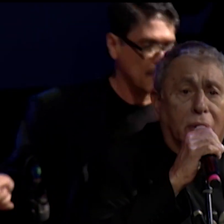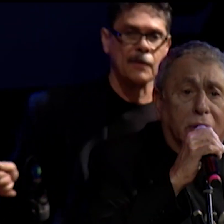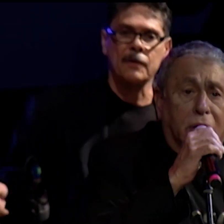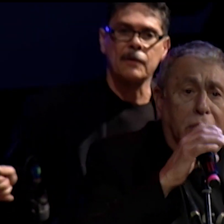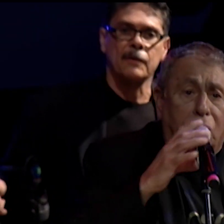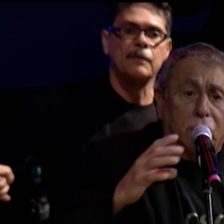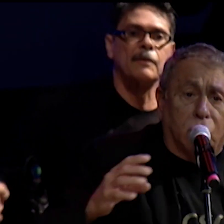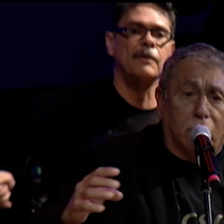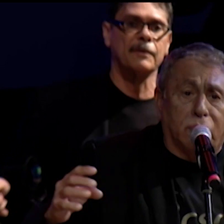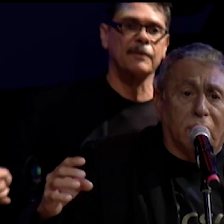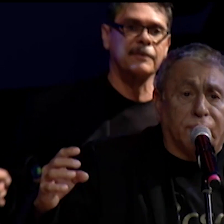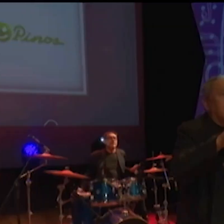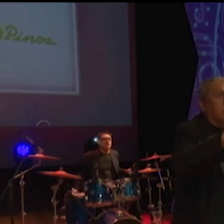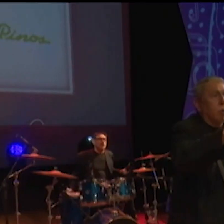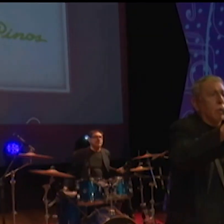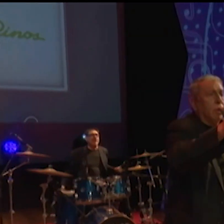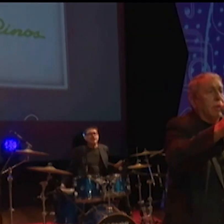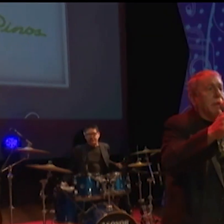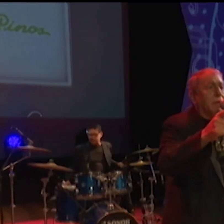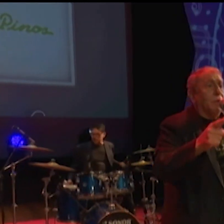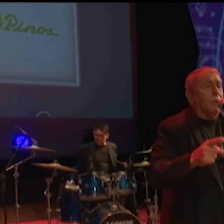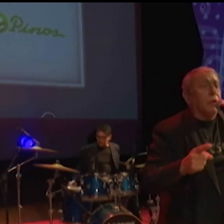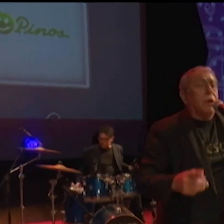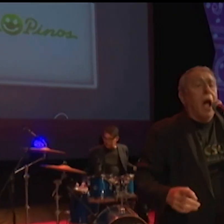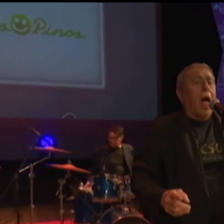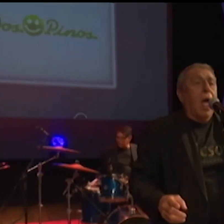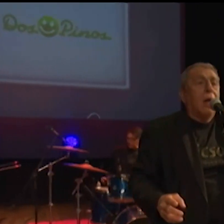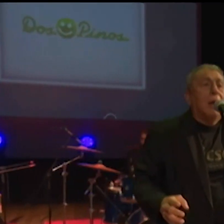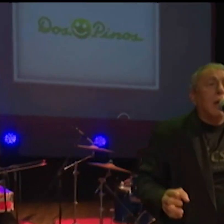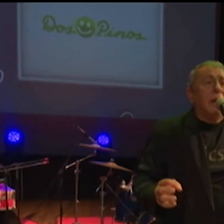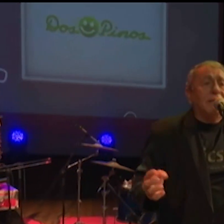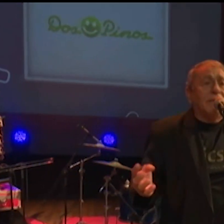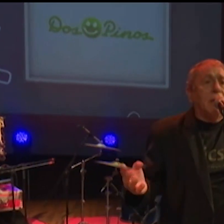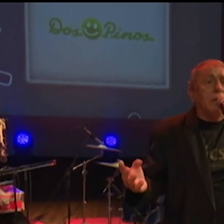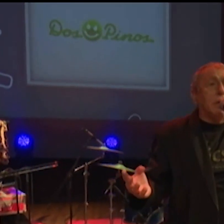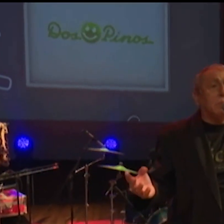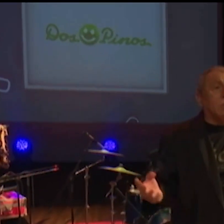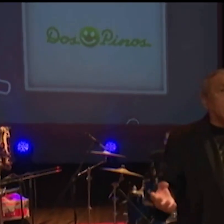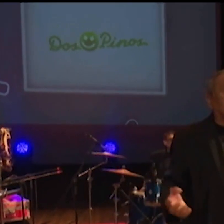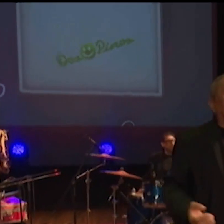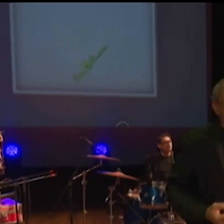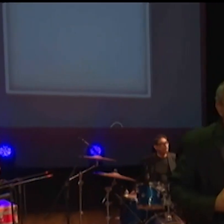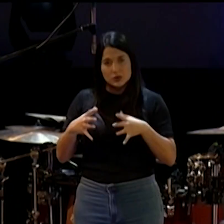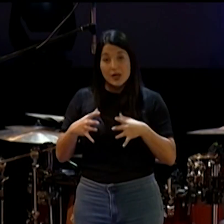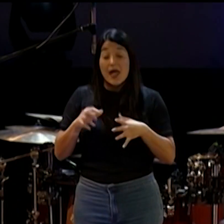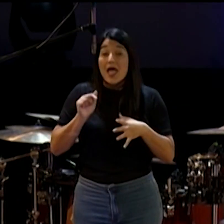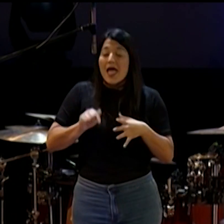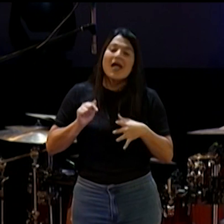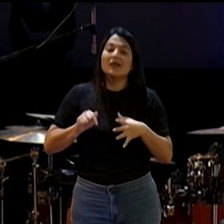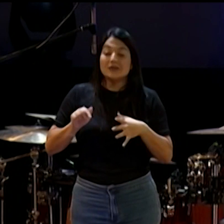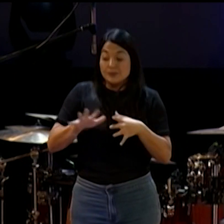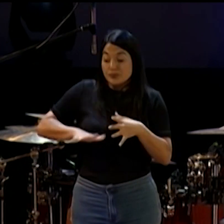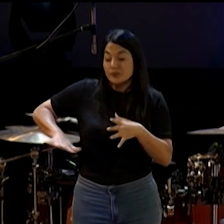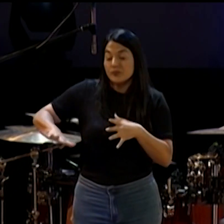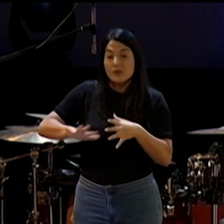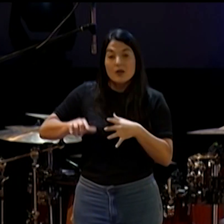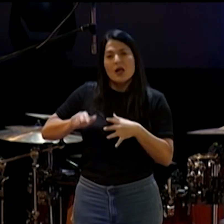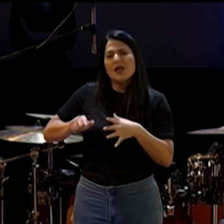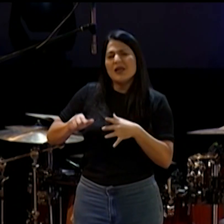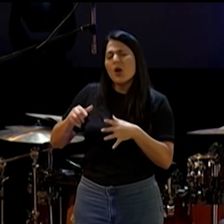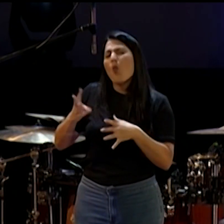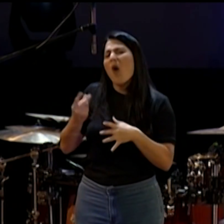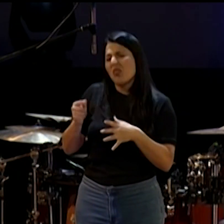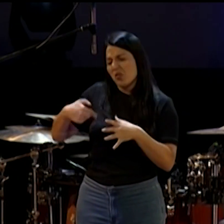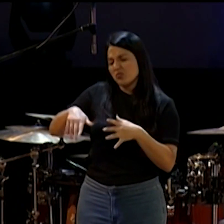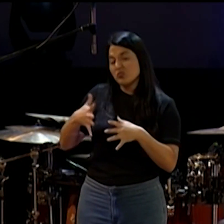de limpieza e higiene personal para los comediantes, músicos, actores y demás artistas. Es un sector que reúne a más